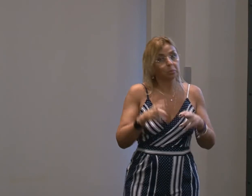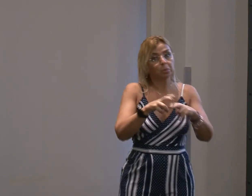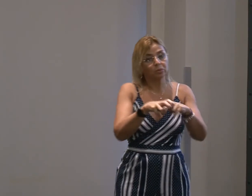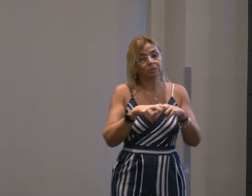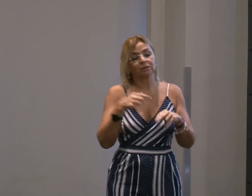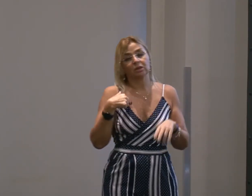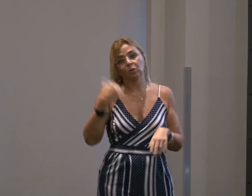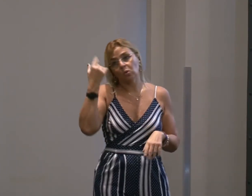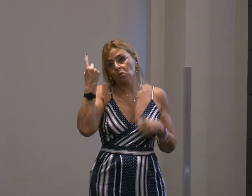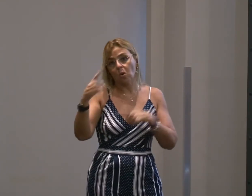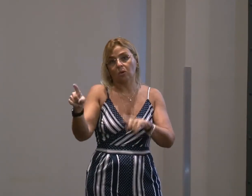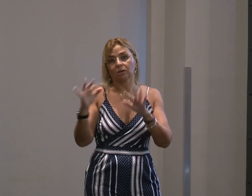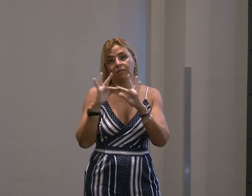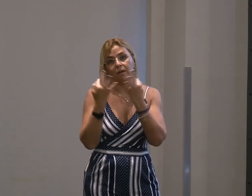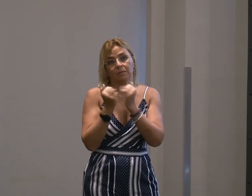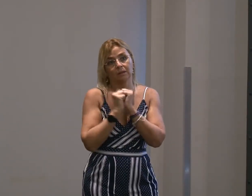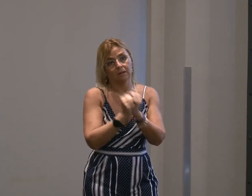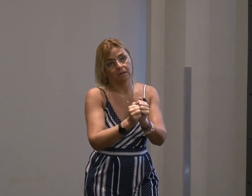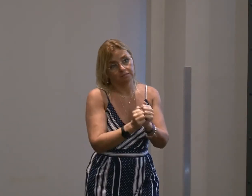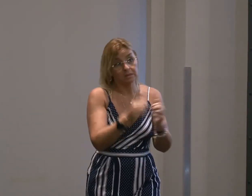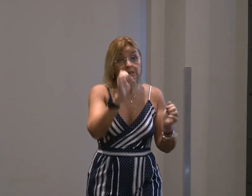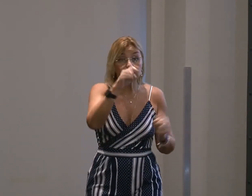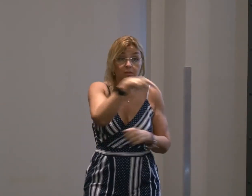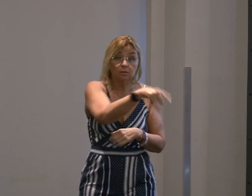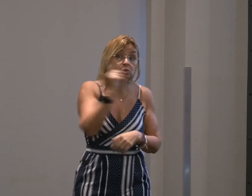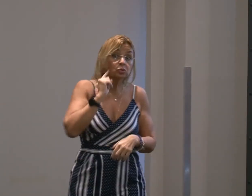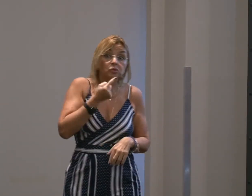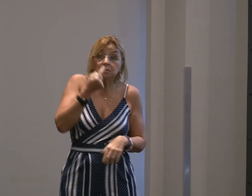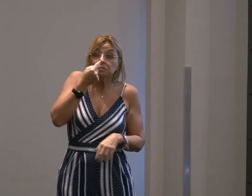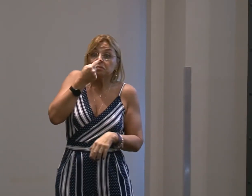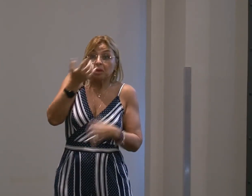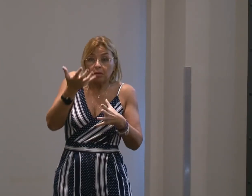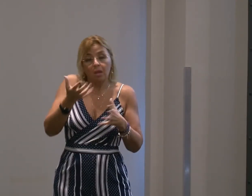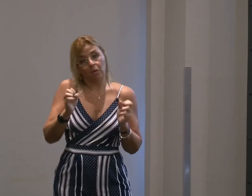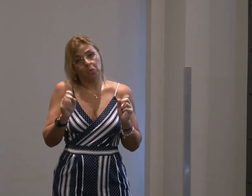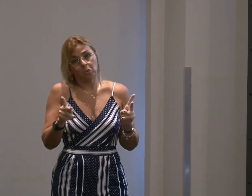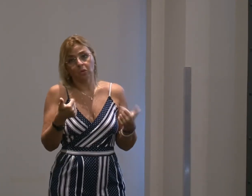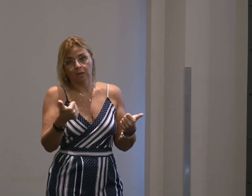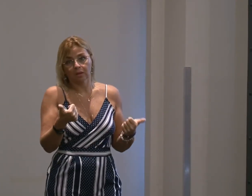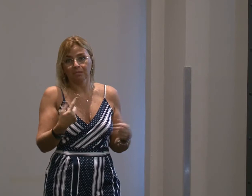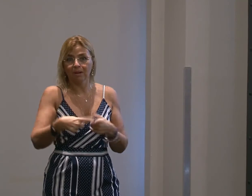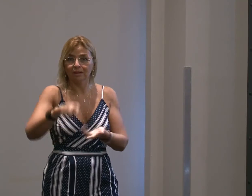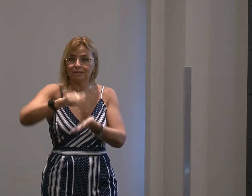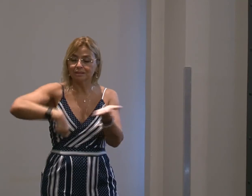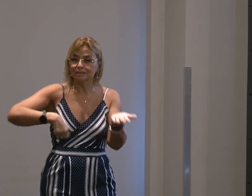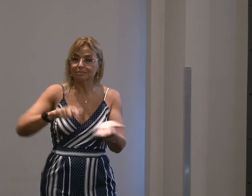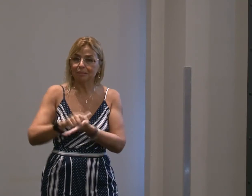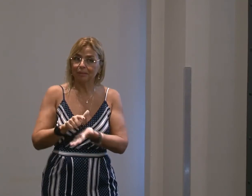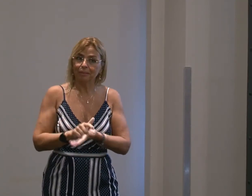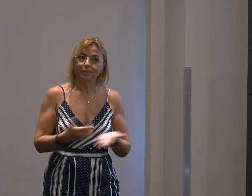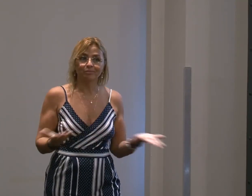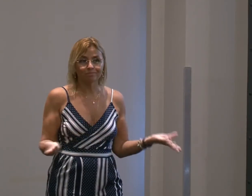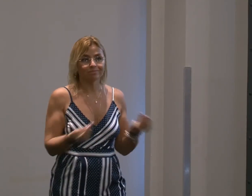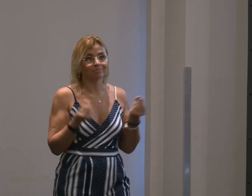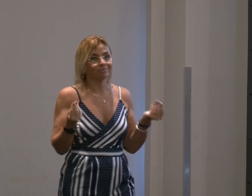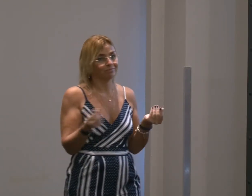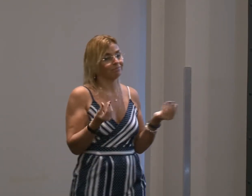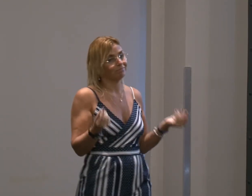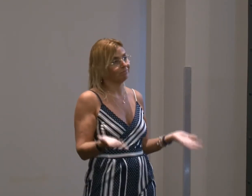Imagine o que acontece por esse Brasil afora, inclusive com essas pessoas surdas que precisam levar família. Né? Imagine o que